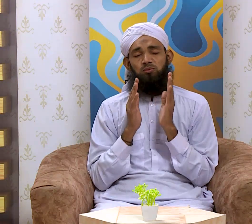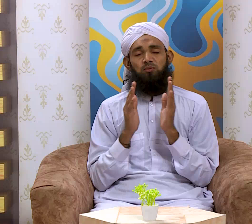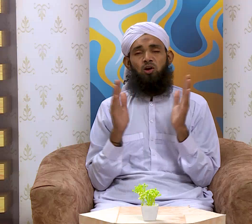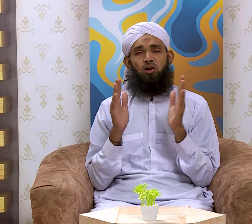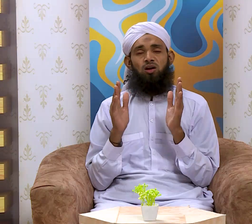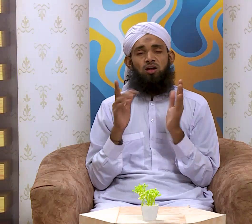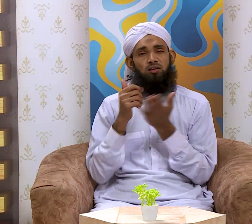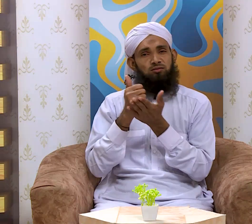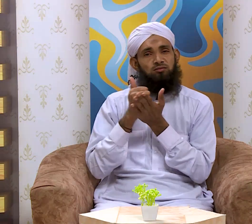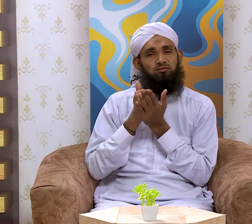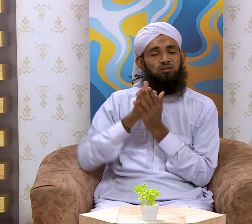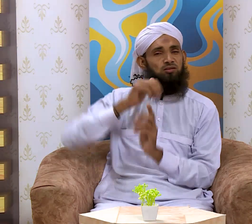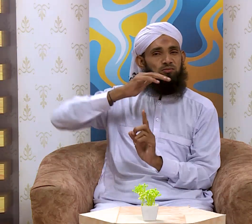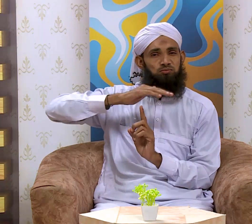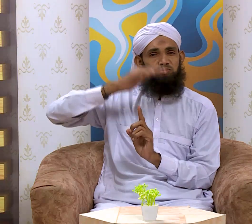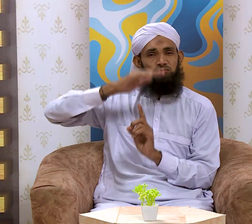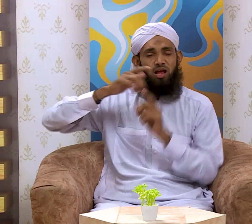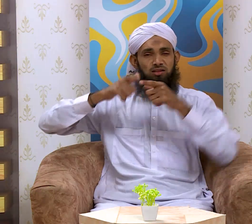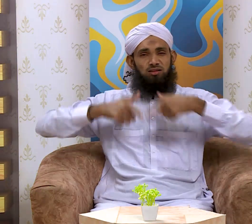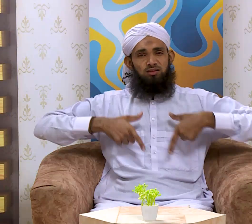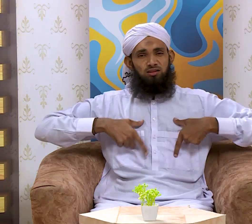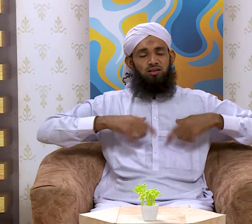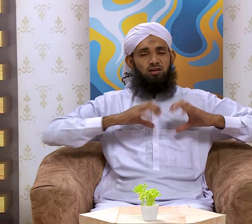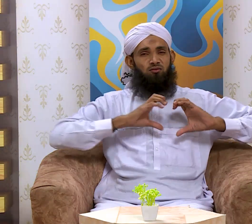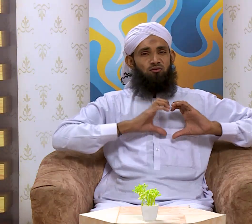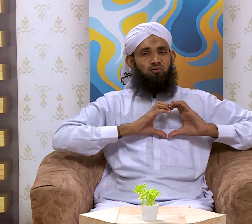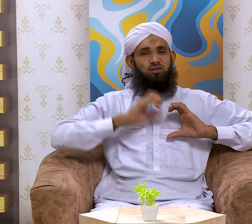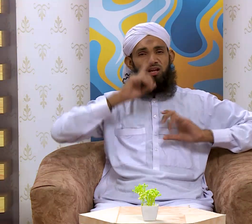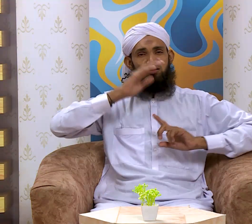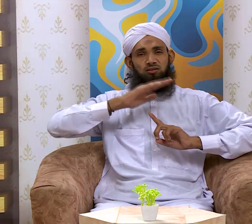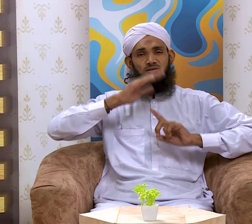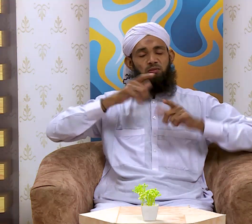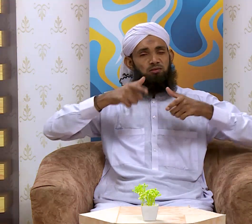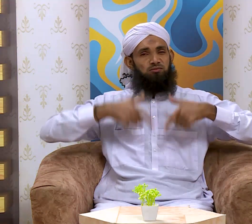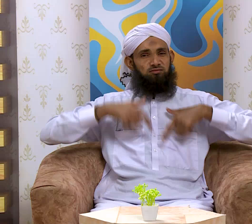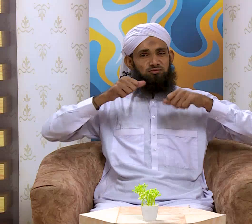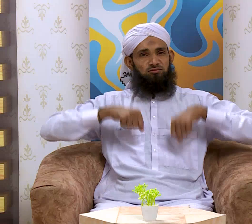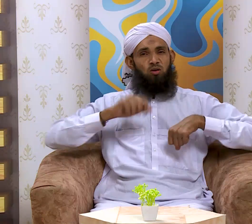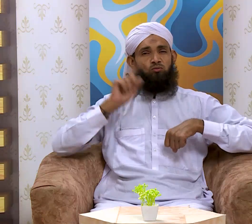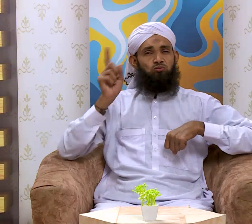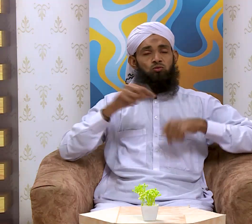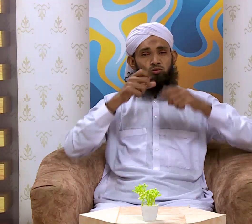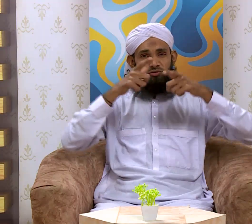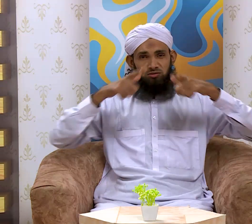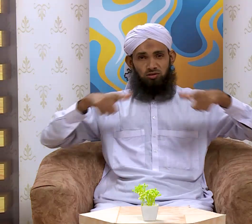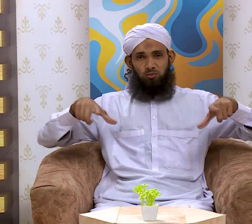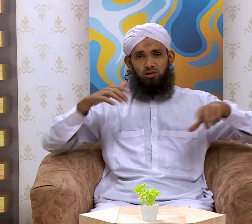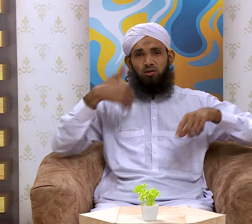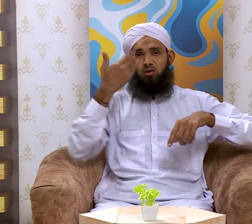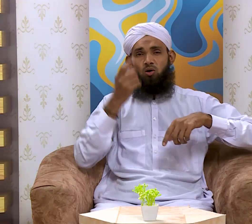کا فیضان میرے سینے اور دل پر پہنچا، تو جو کچھ آسمانوں اور زمین کے اندر ہے وہ سب میں نے